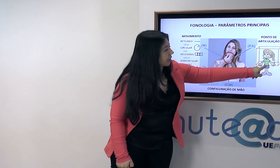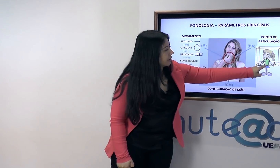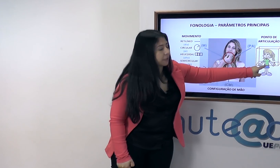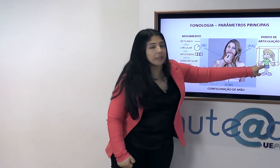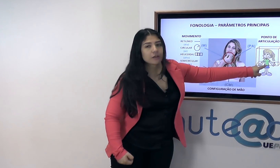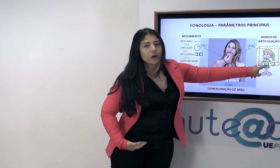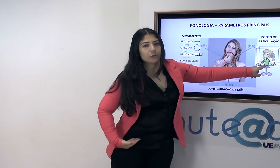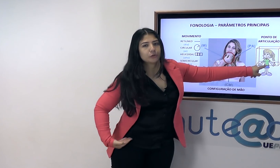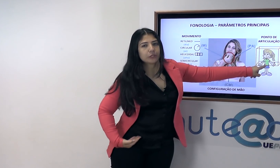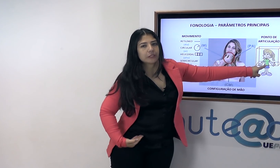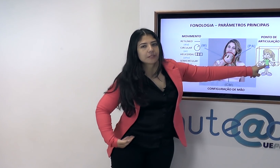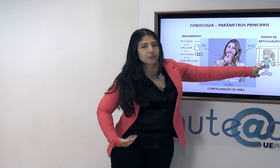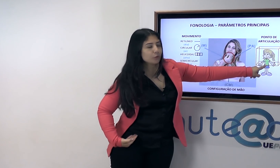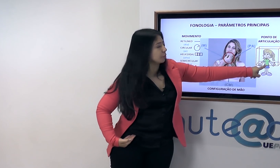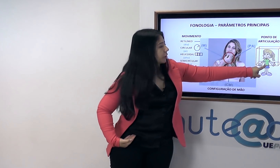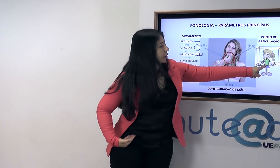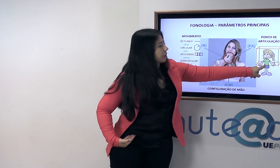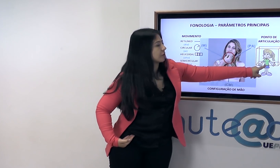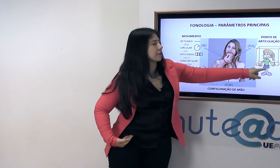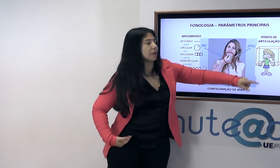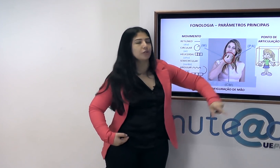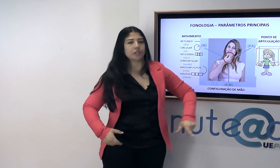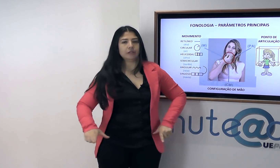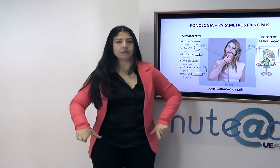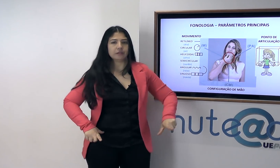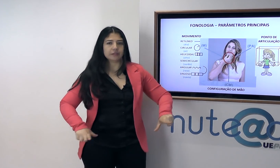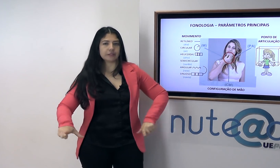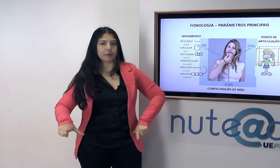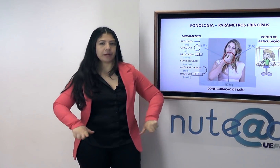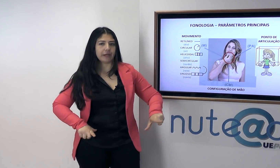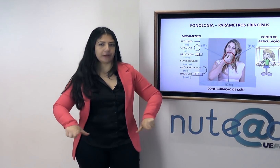Aqui na altura da cintura, eu tenho o sinal de trabalhar.